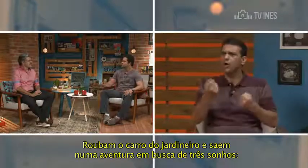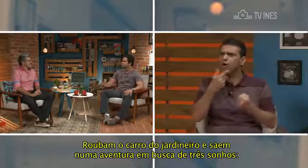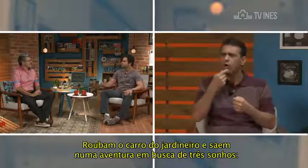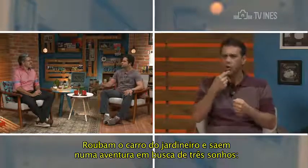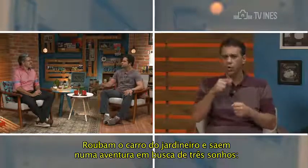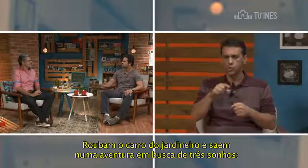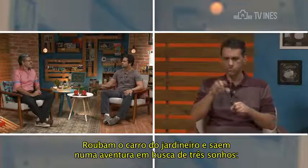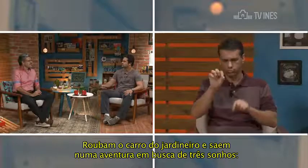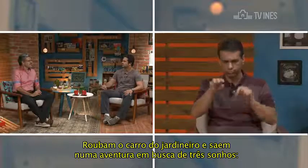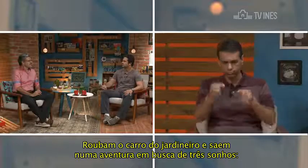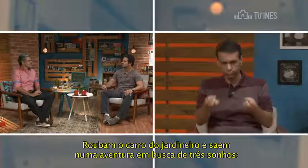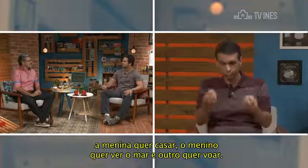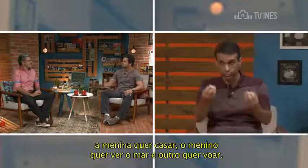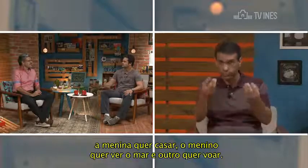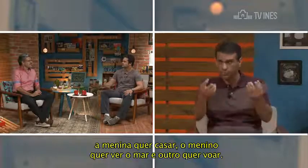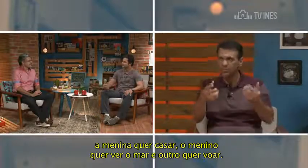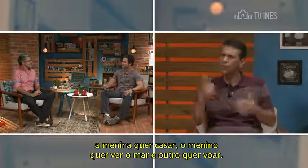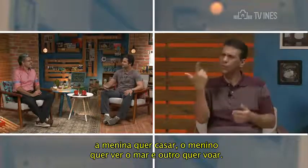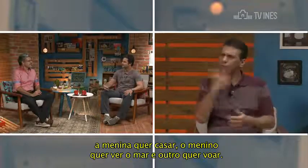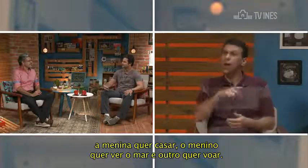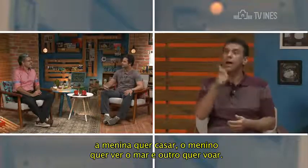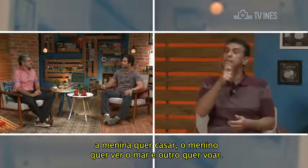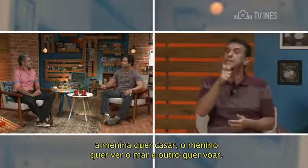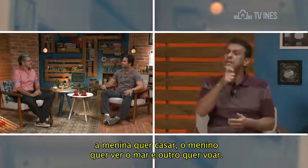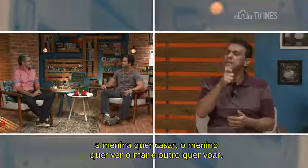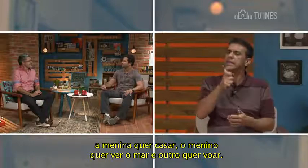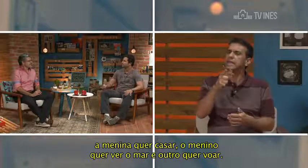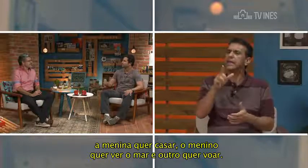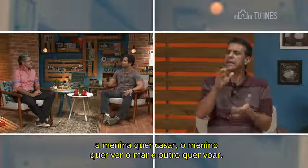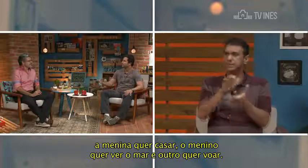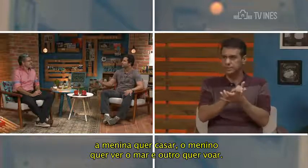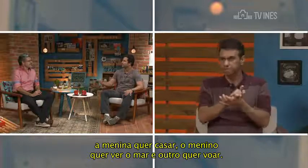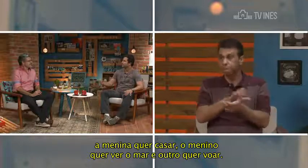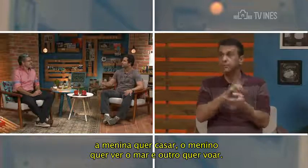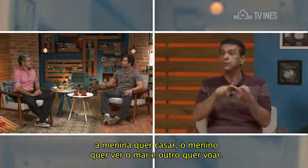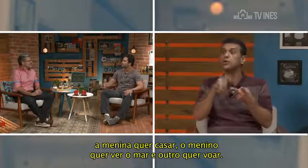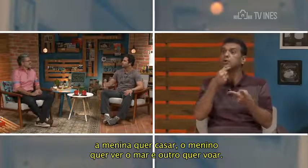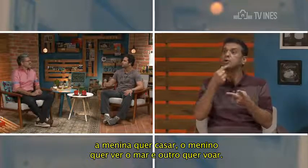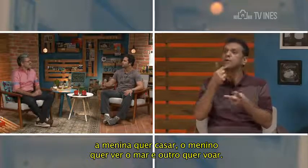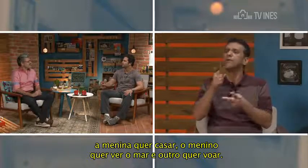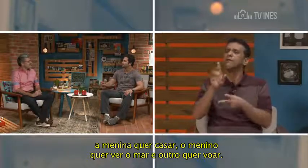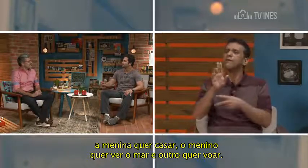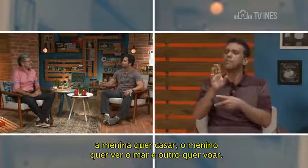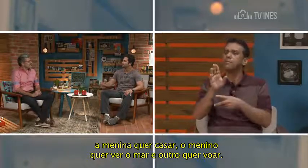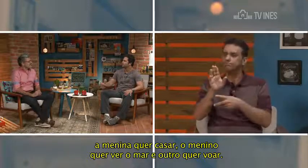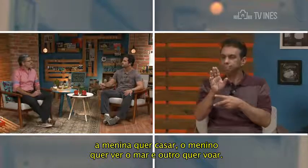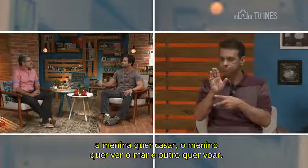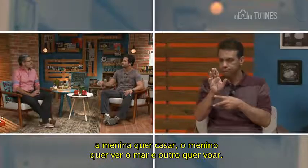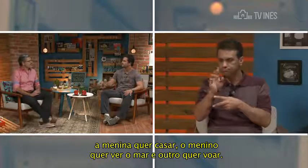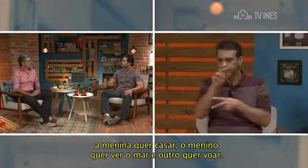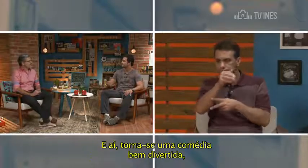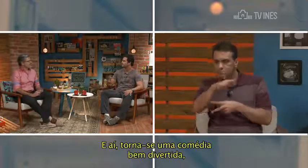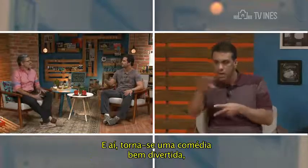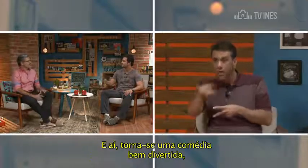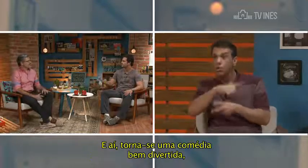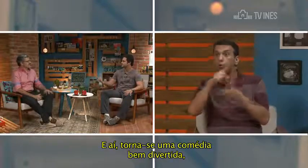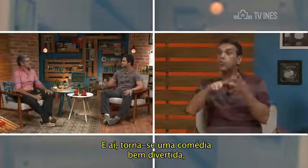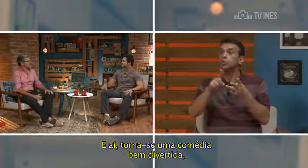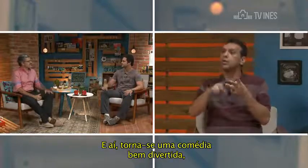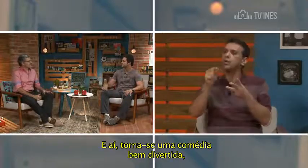busca de 3 sonhos. A menina quer casar, o menino quer ver o mar e o outro quer voar. E